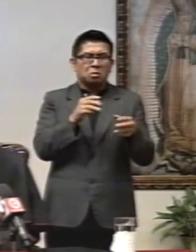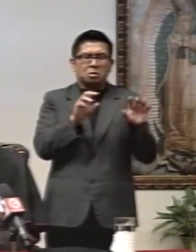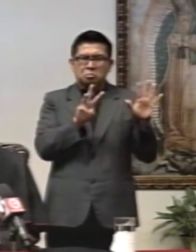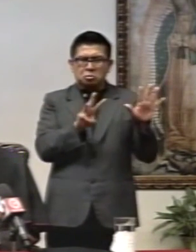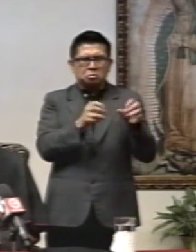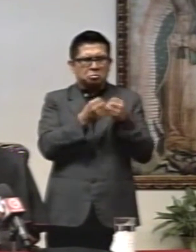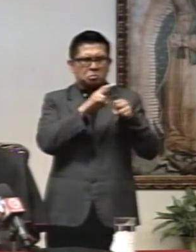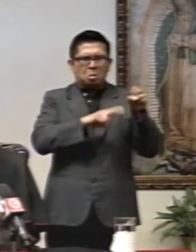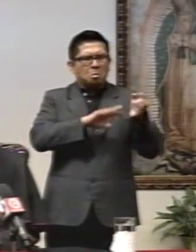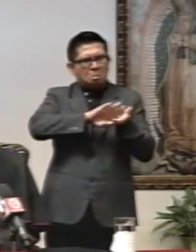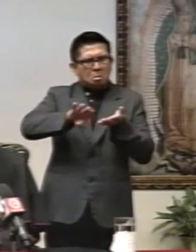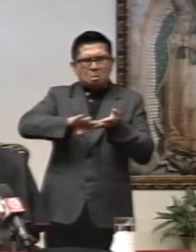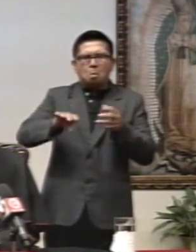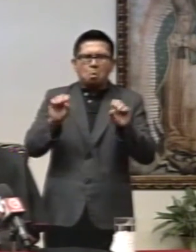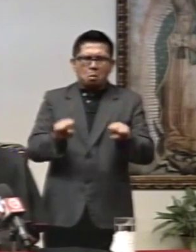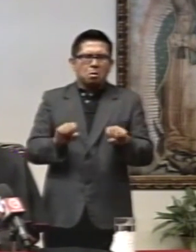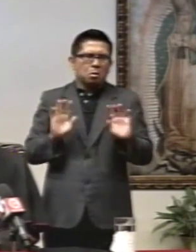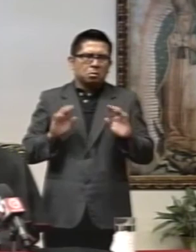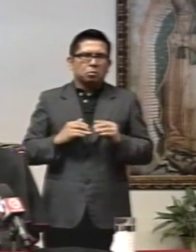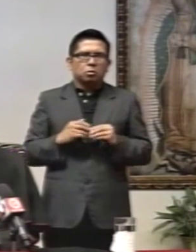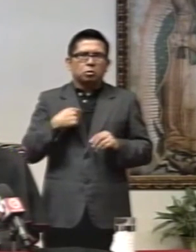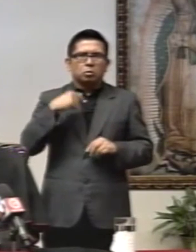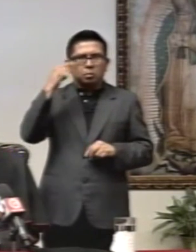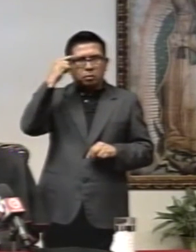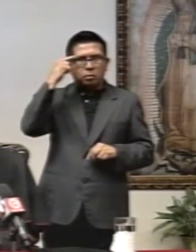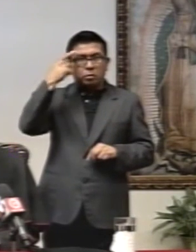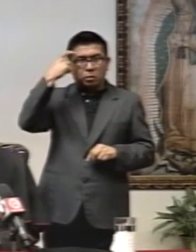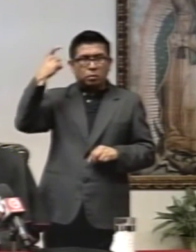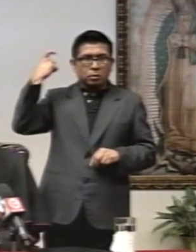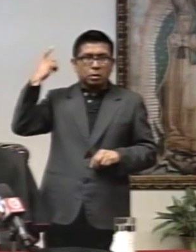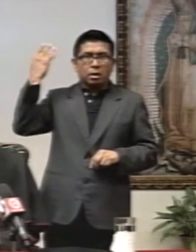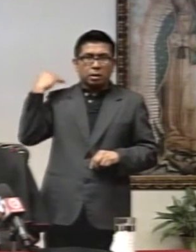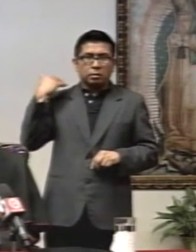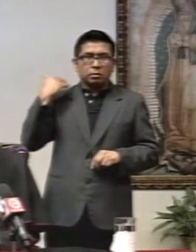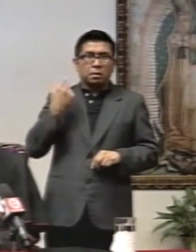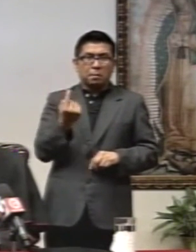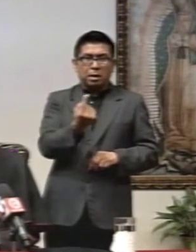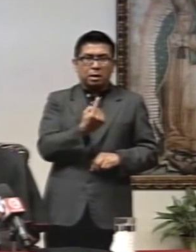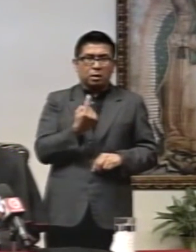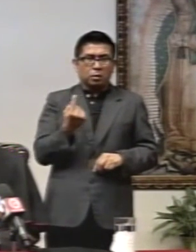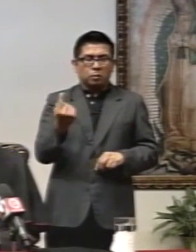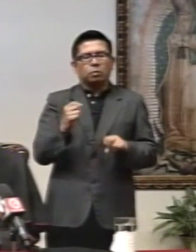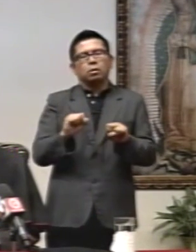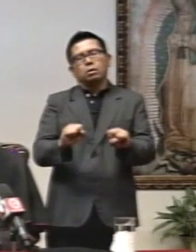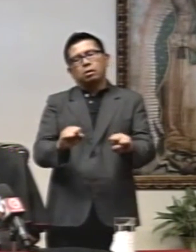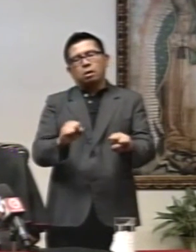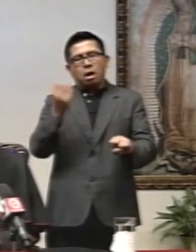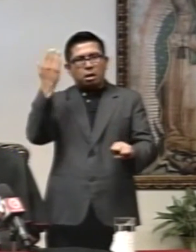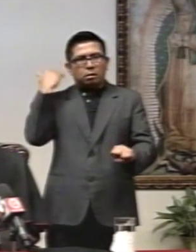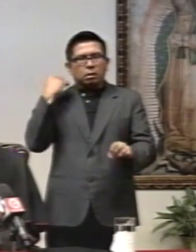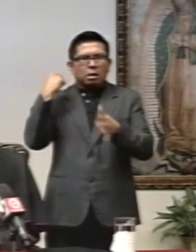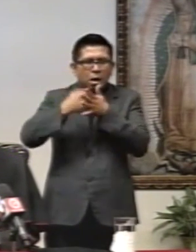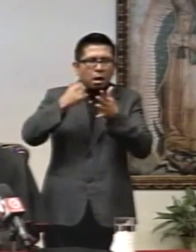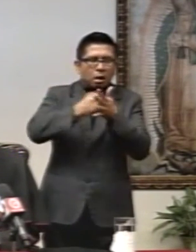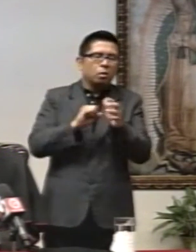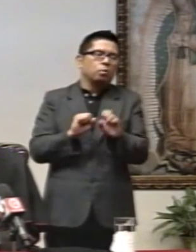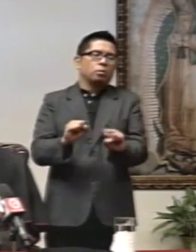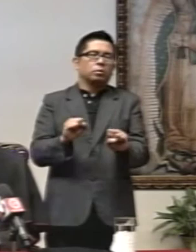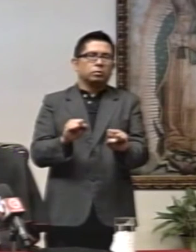sigue haciendo. Yo traería a memoria los que murieron, las personas